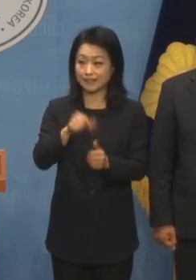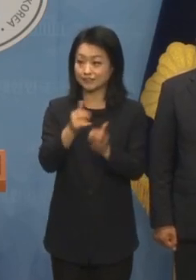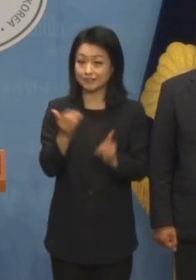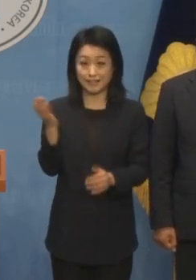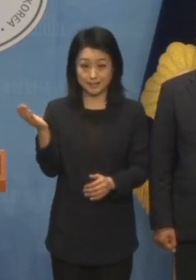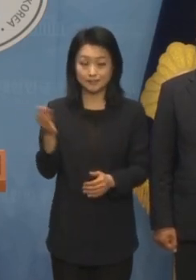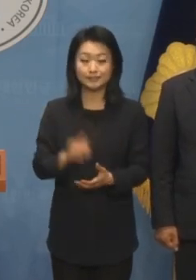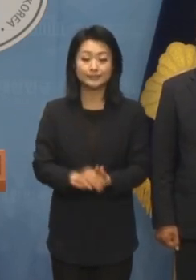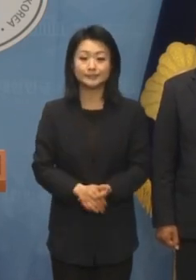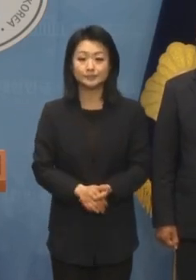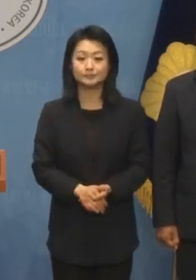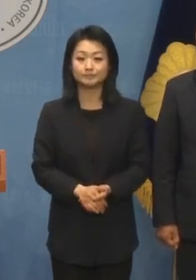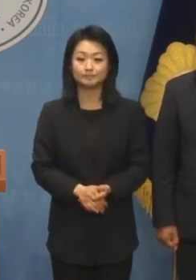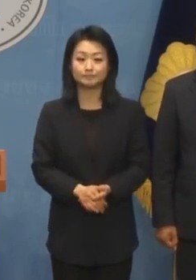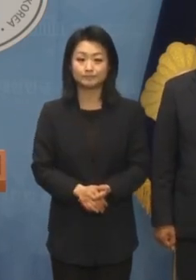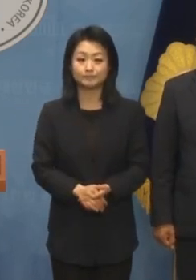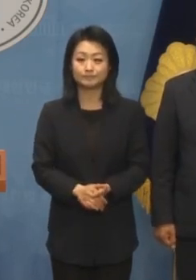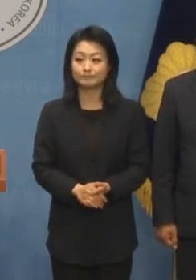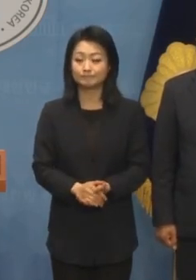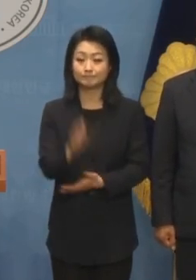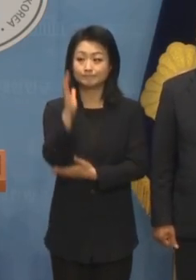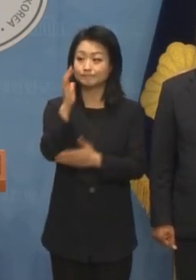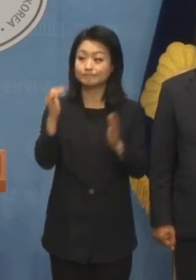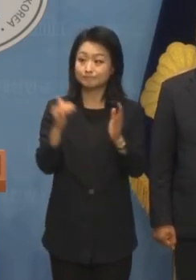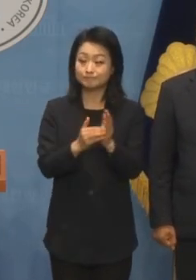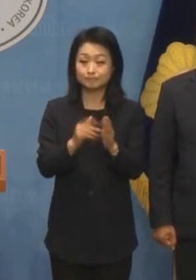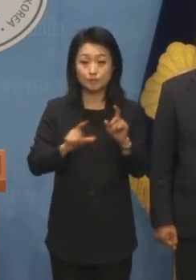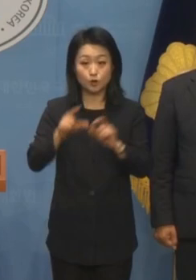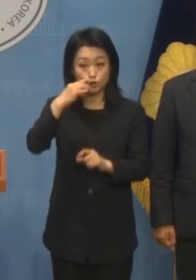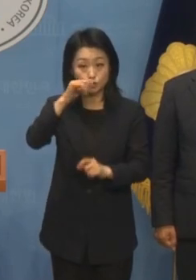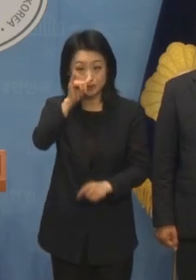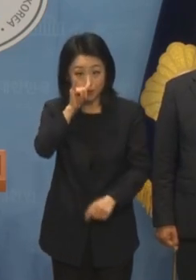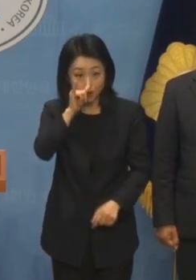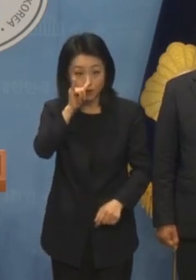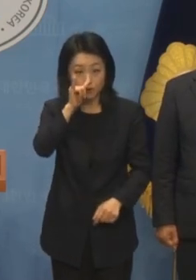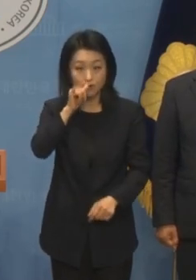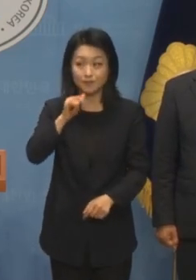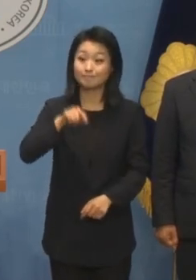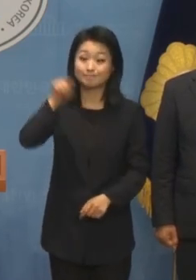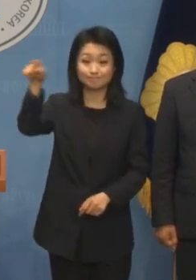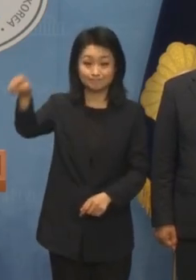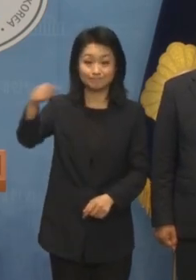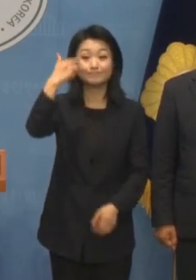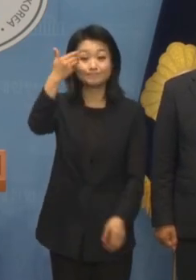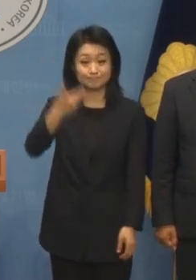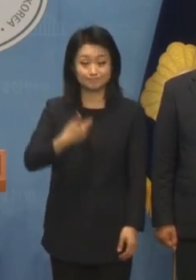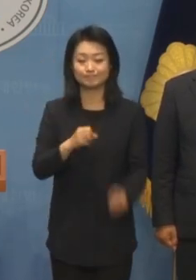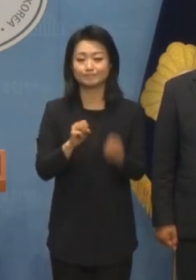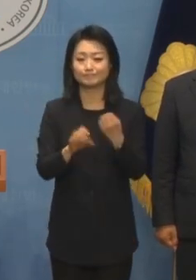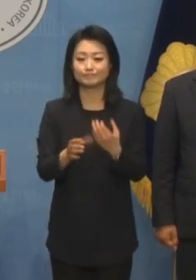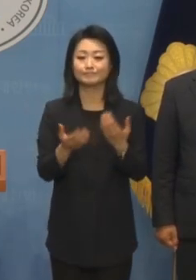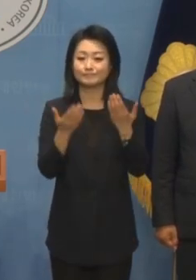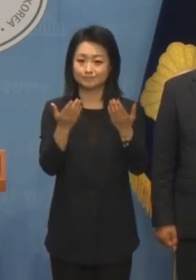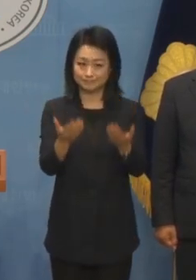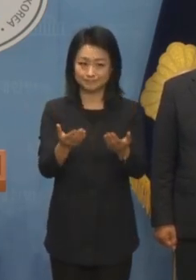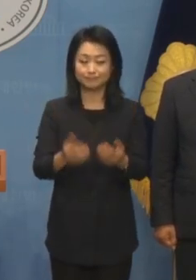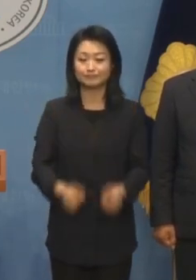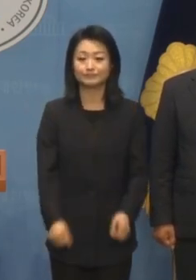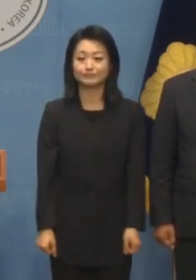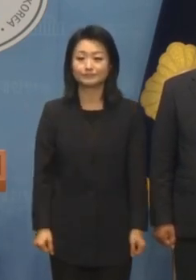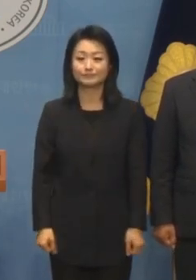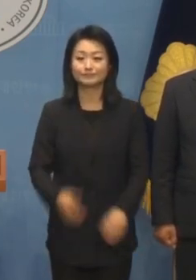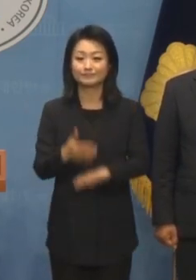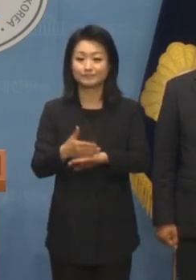자, 이상으로 마치고요. 혹시 더 궁금하신 내용이 있으면 밖에서 질의에 응답하도록